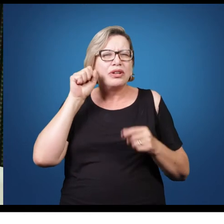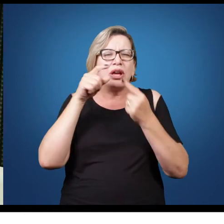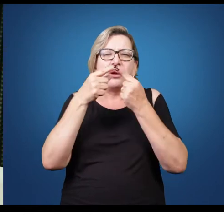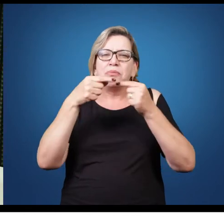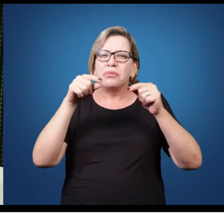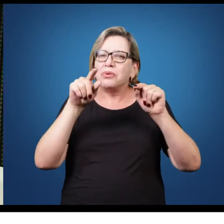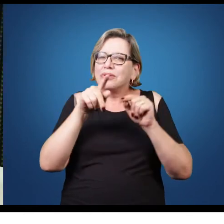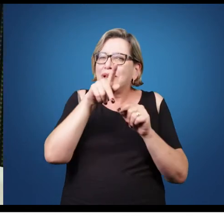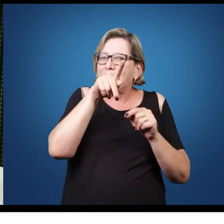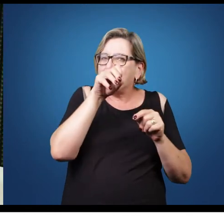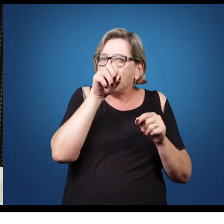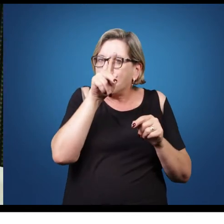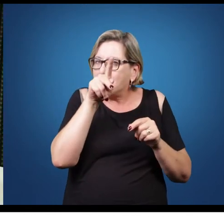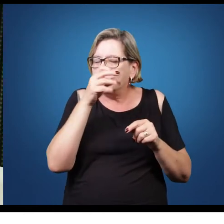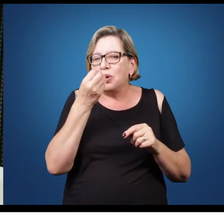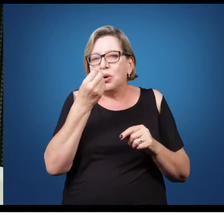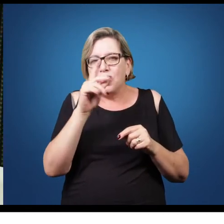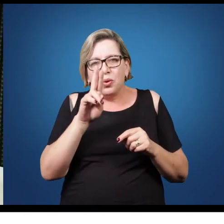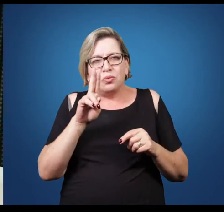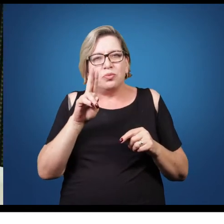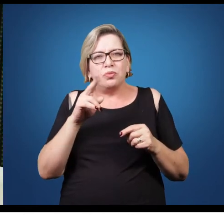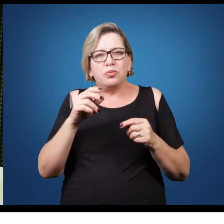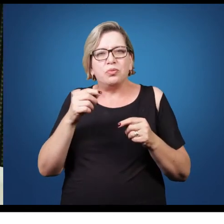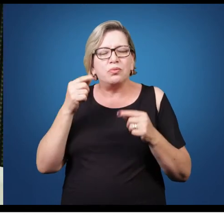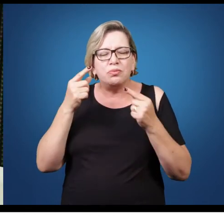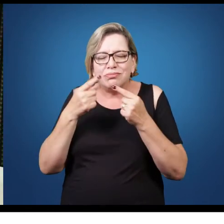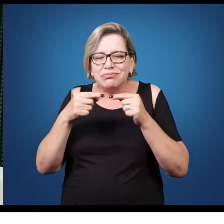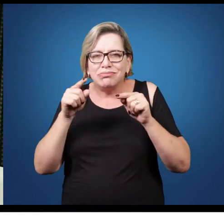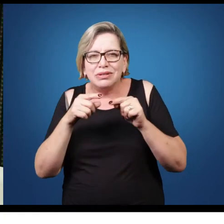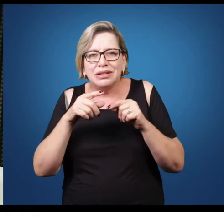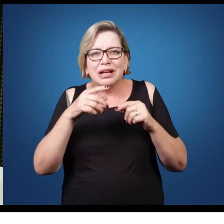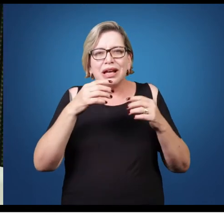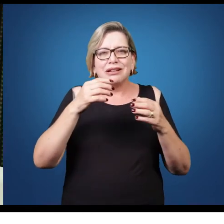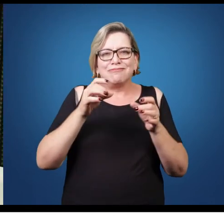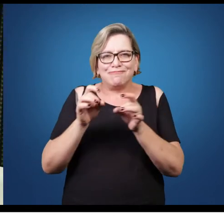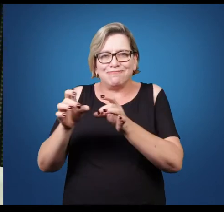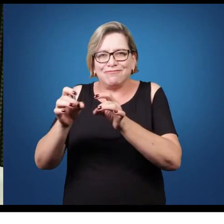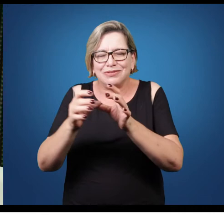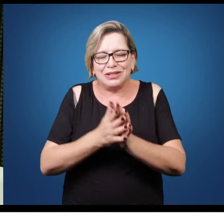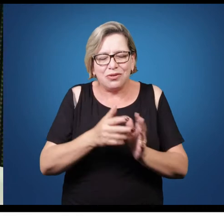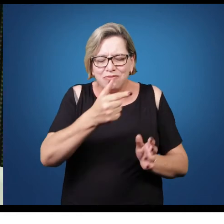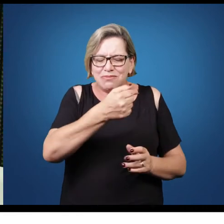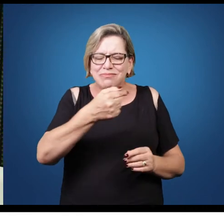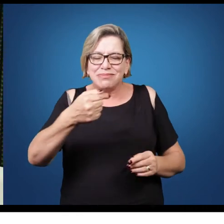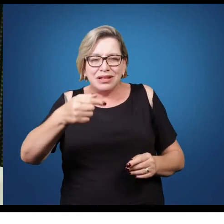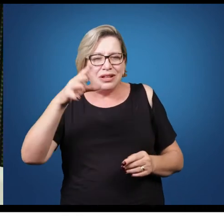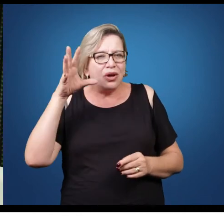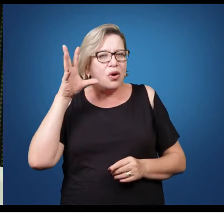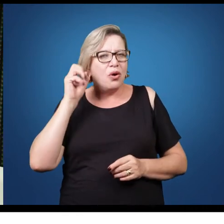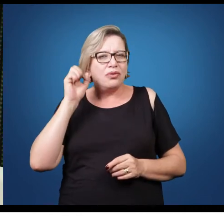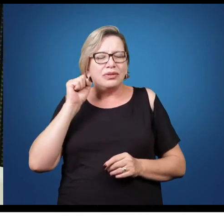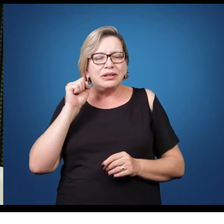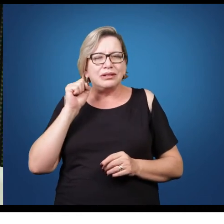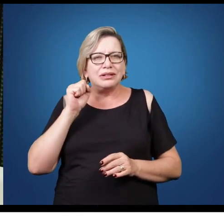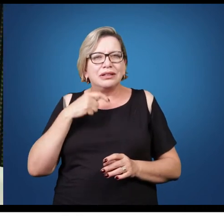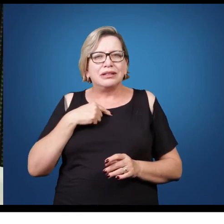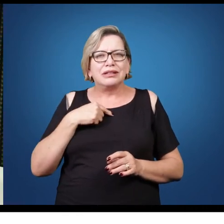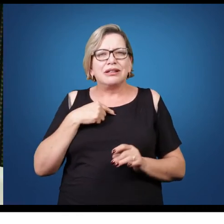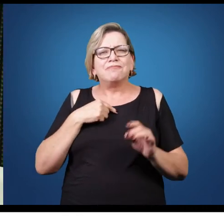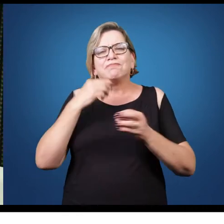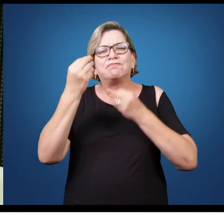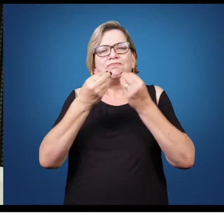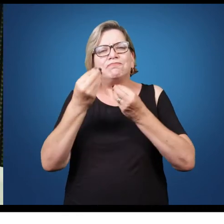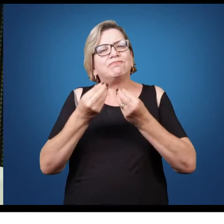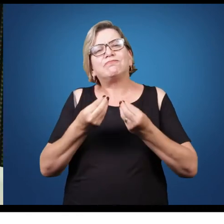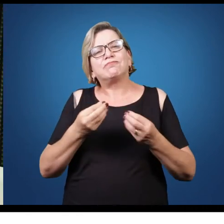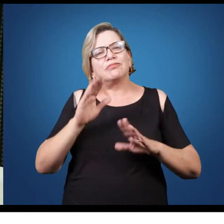música comercial como esse com essa escuta reduzida faça isso durante uma semana por exemplo só eu vou parar escutar porque muitas vezes